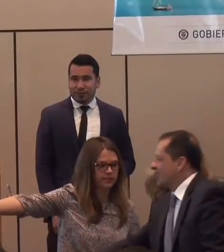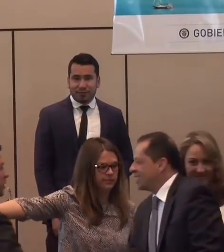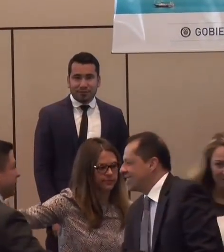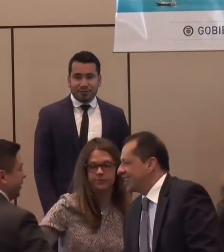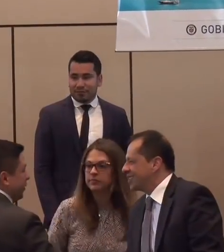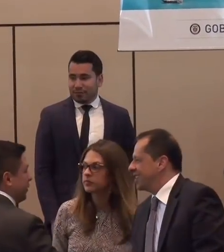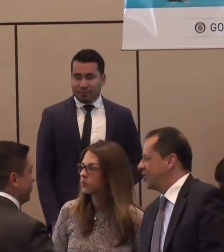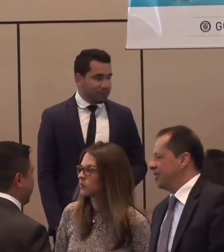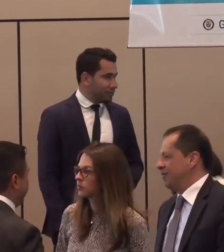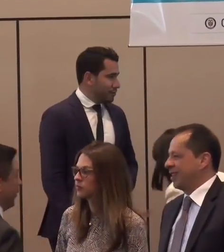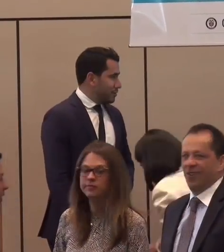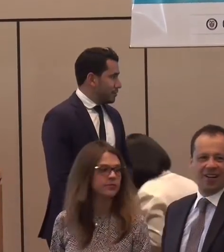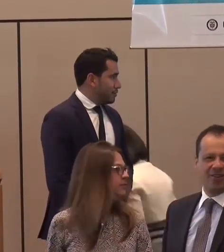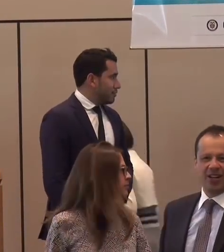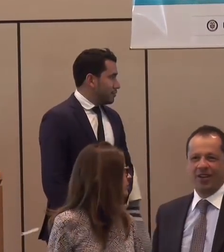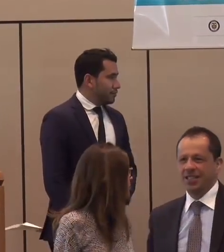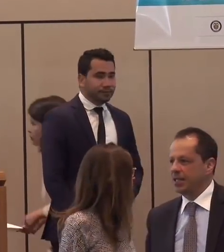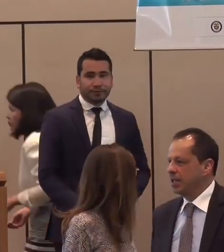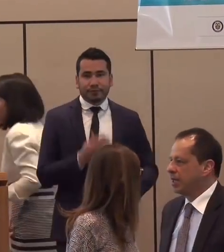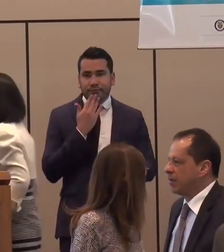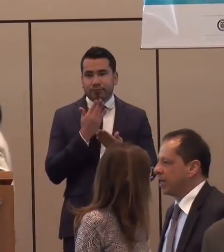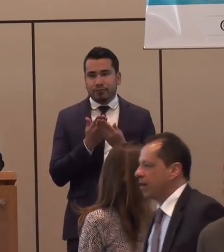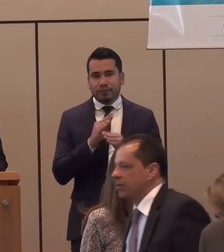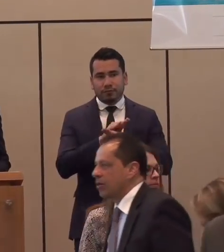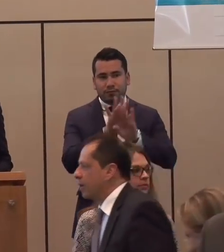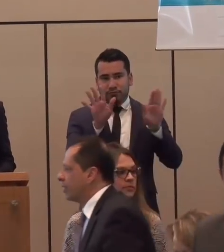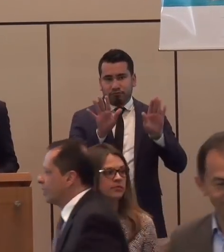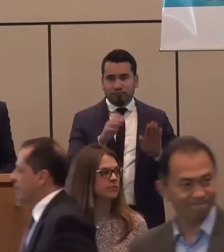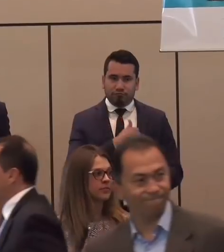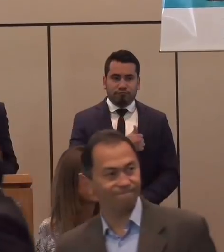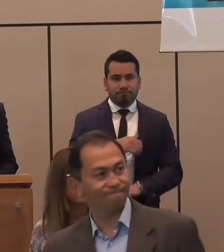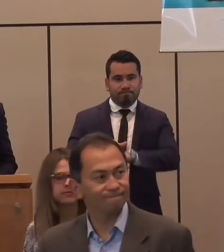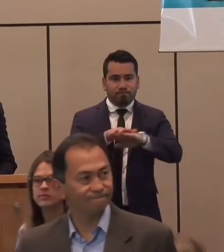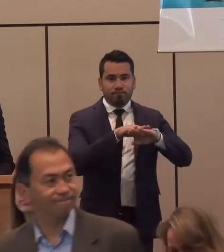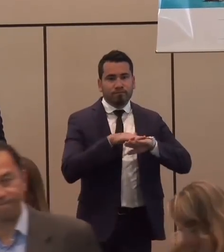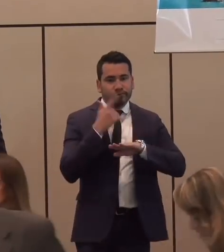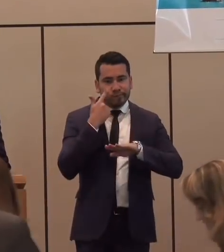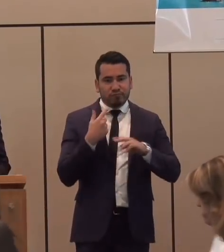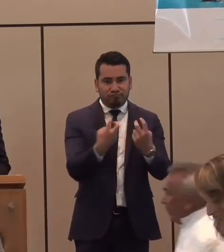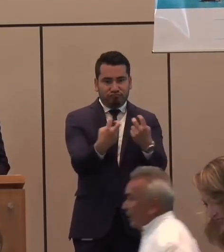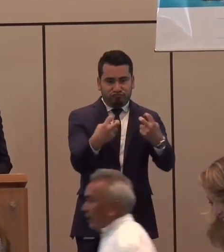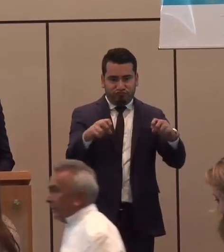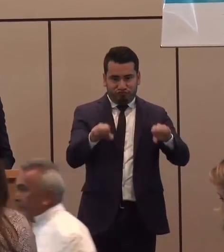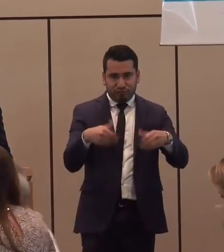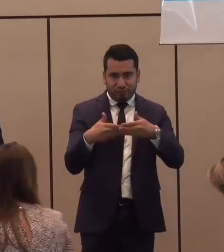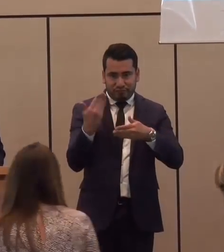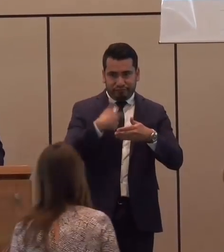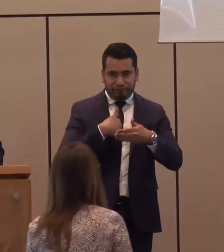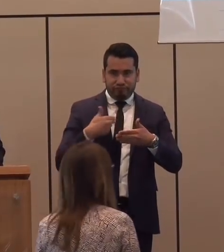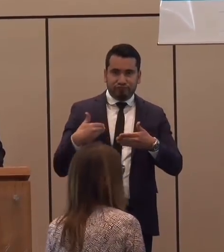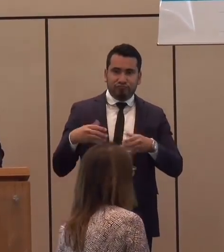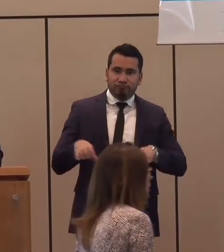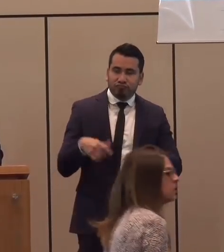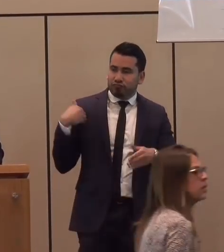pedirles por favor si pueden ir ocupando las sillas para dar inicio al evento de rendición de cuentas